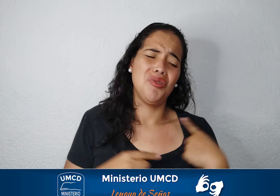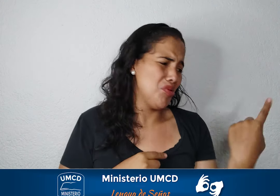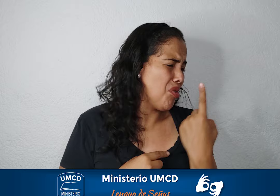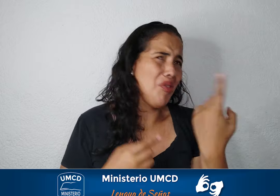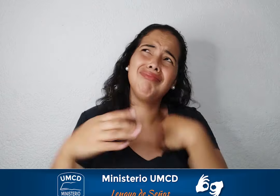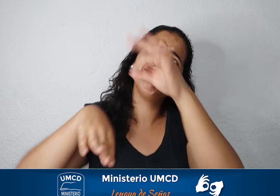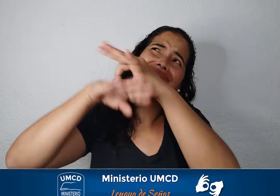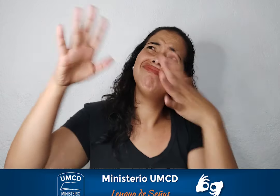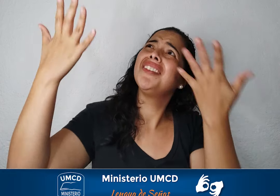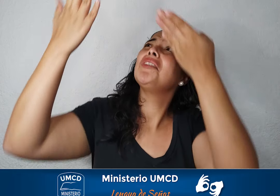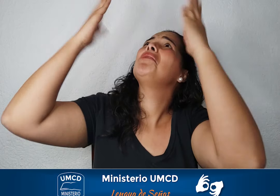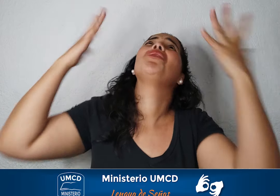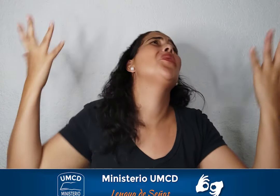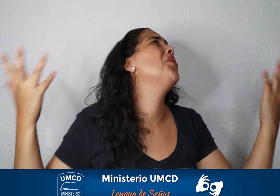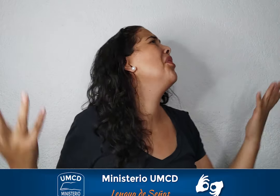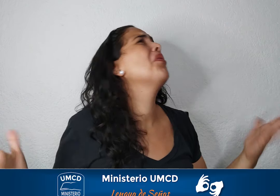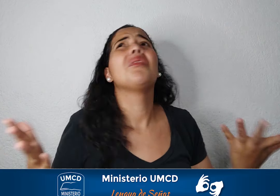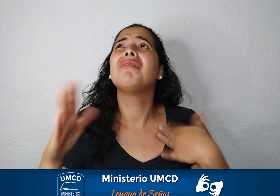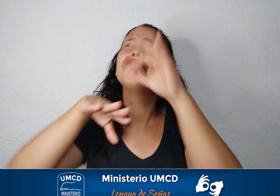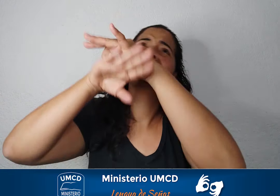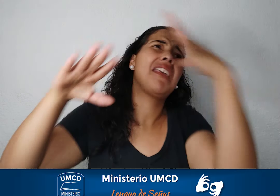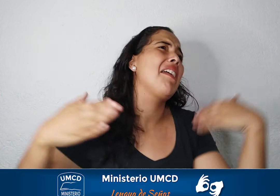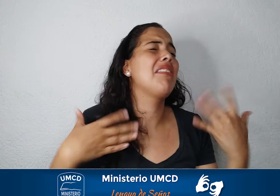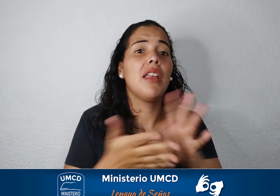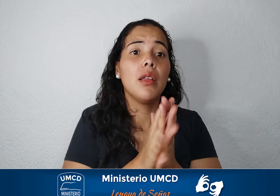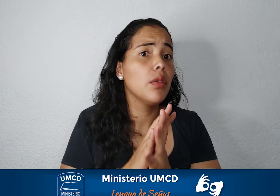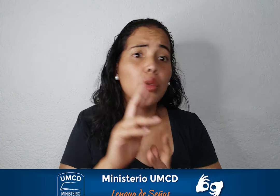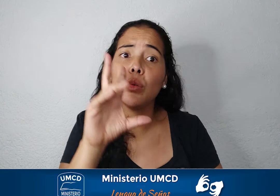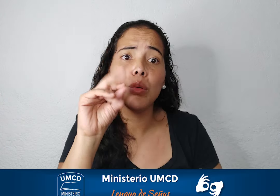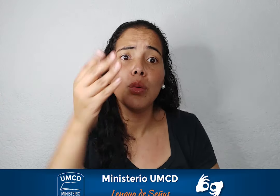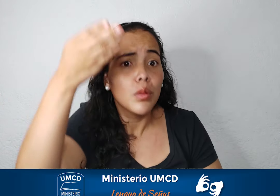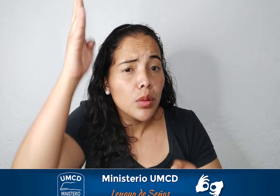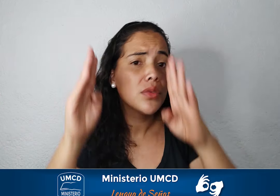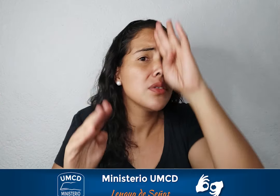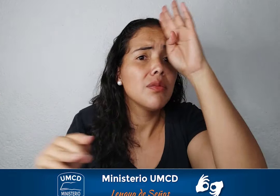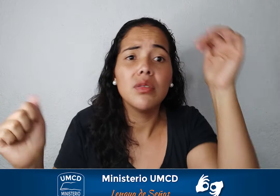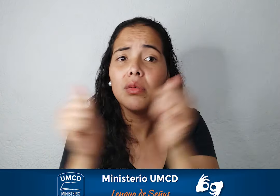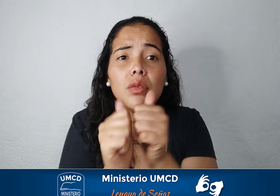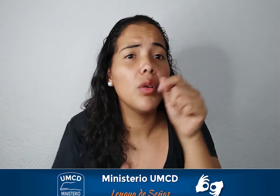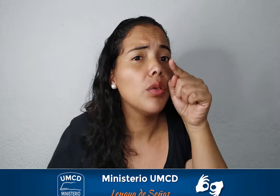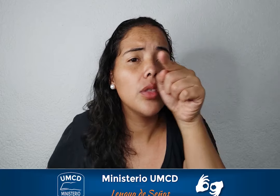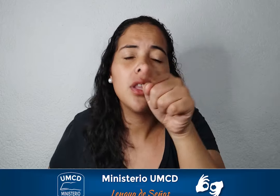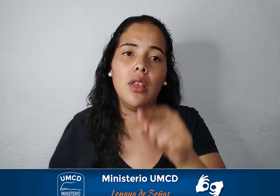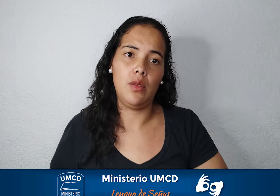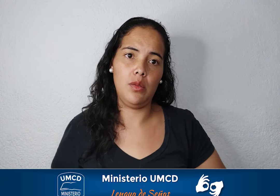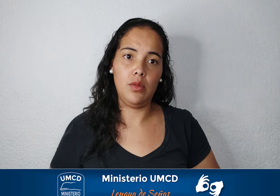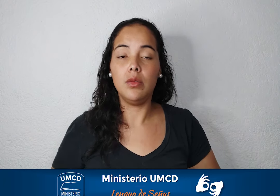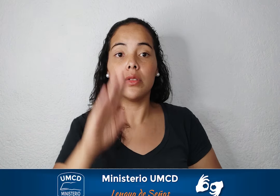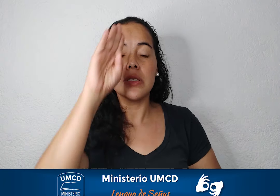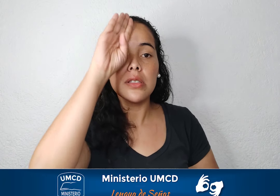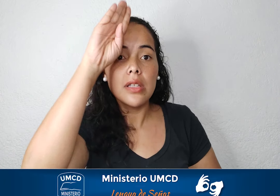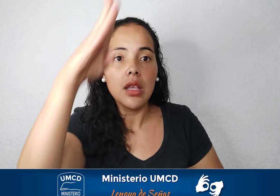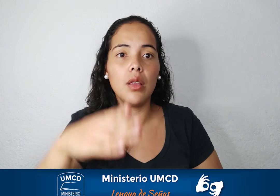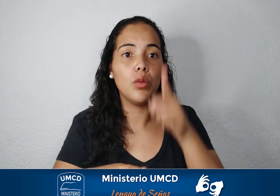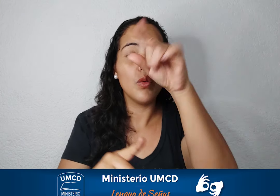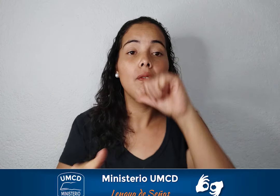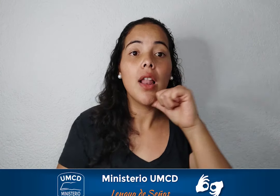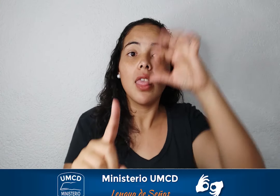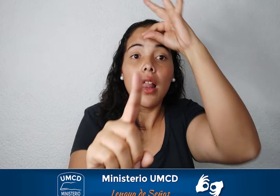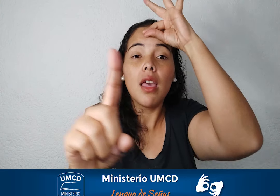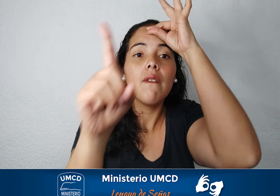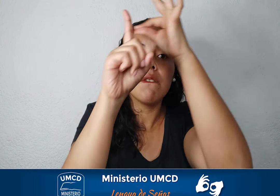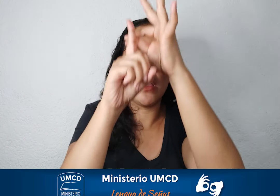está completamente consciente de lo que sucede. Es nuestro conocimiento el que no ha sido transformado en